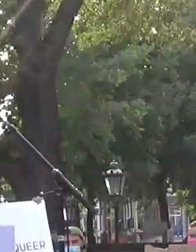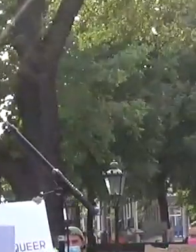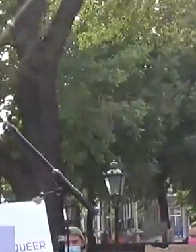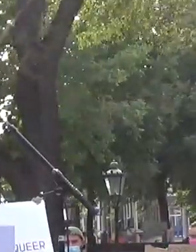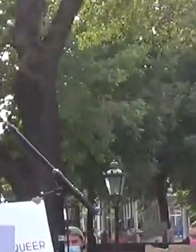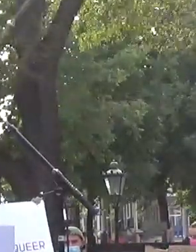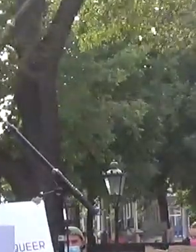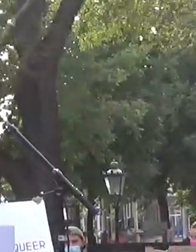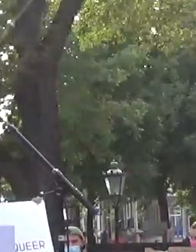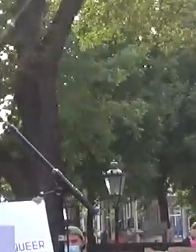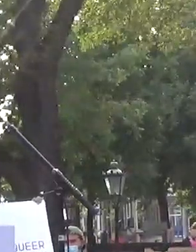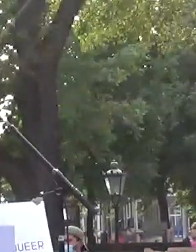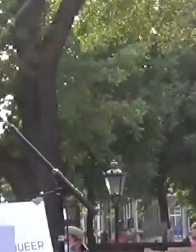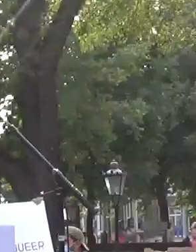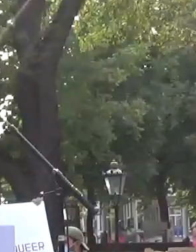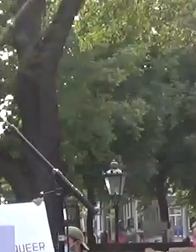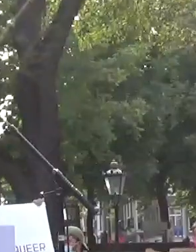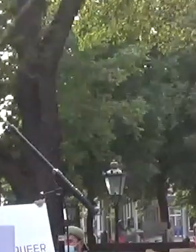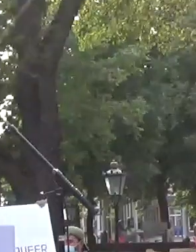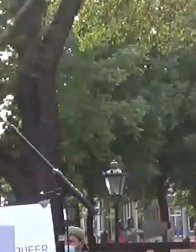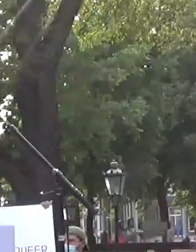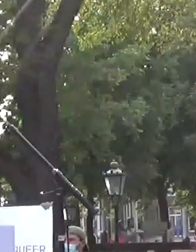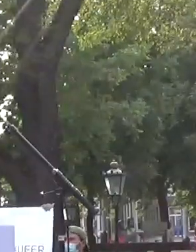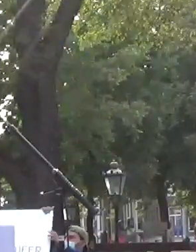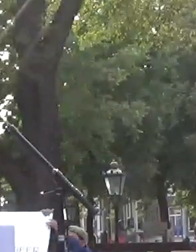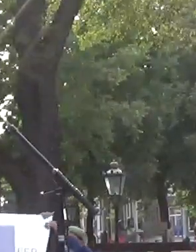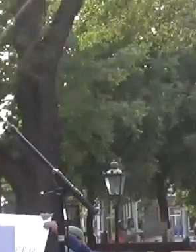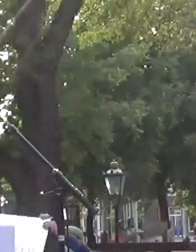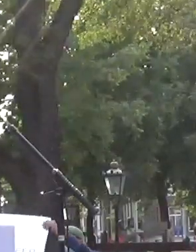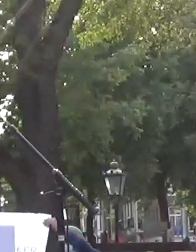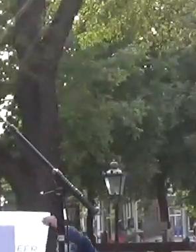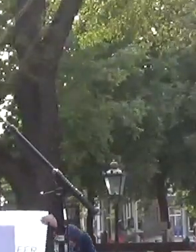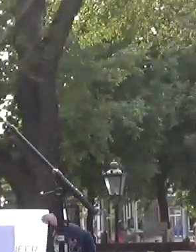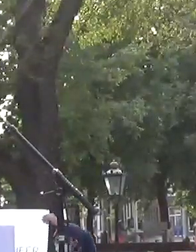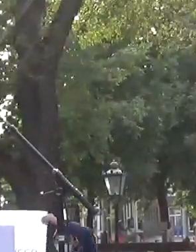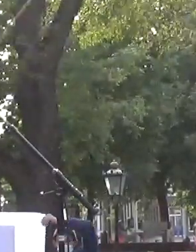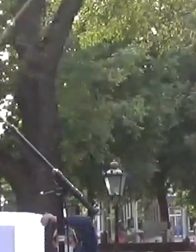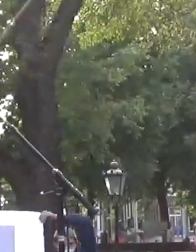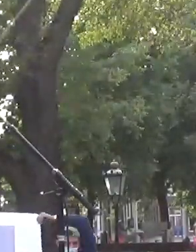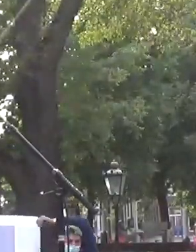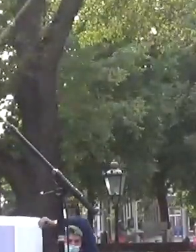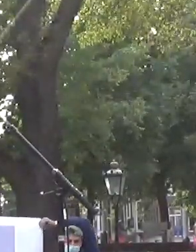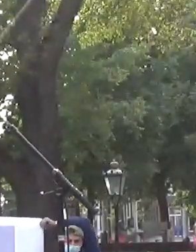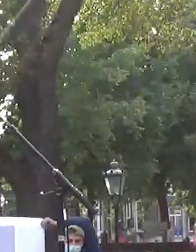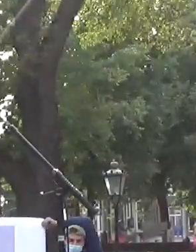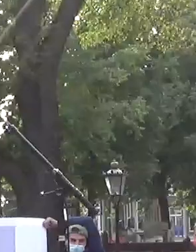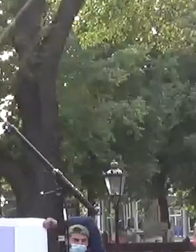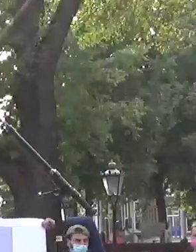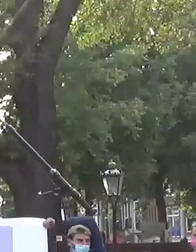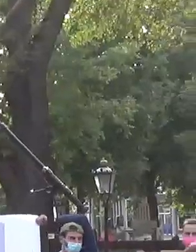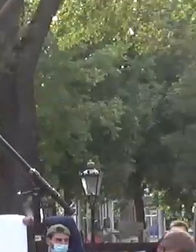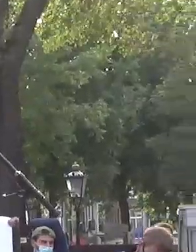anderen? Wat is het gezag van de kerken als vindplaats van moraal waard als een bepaalde groep mensen bij